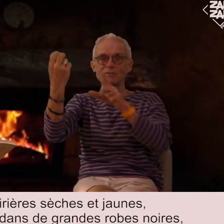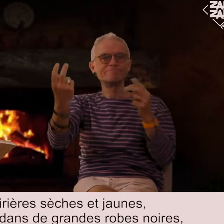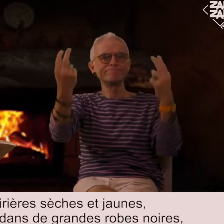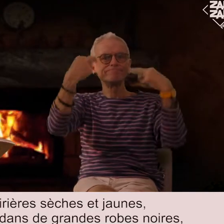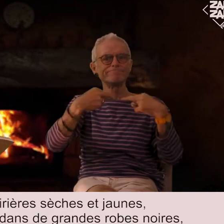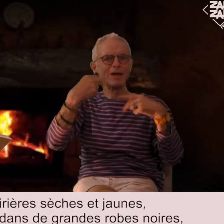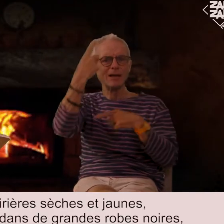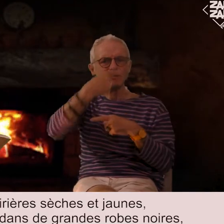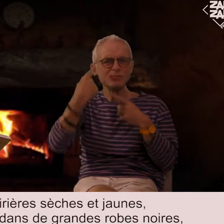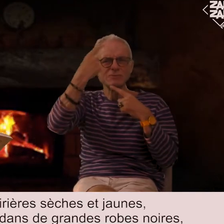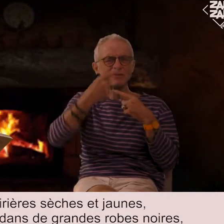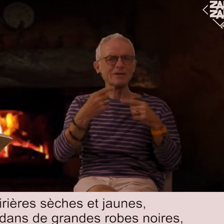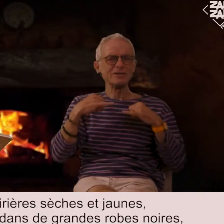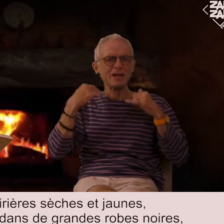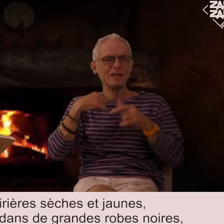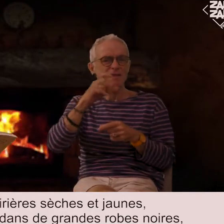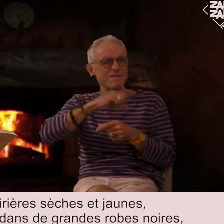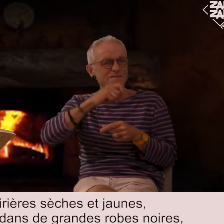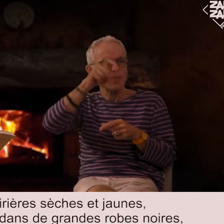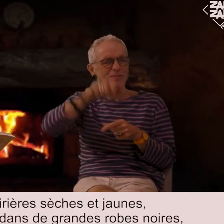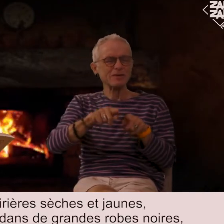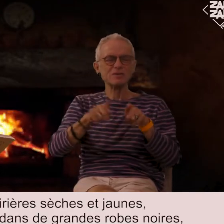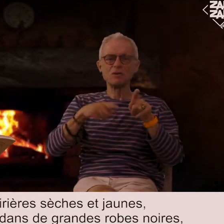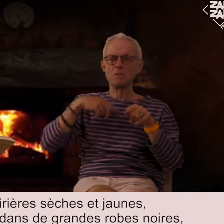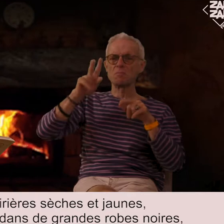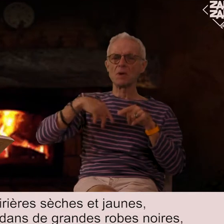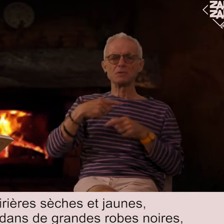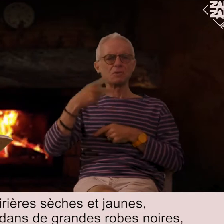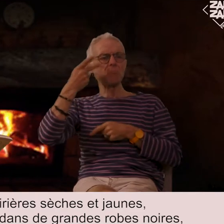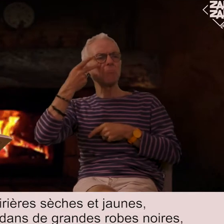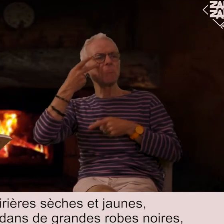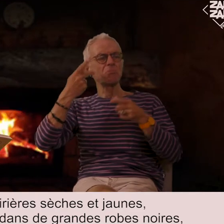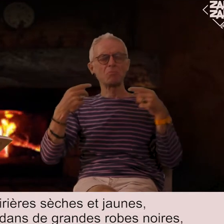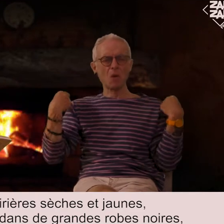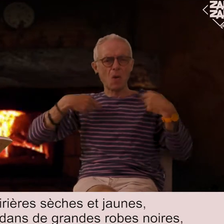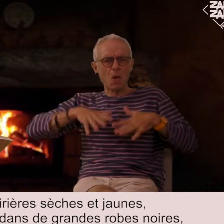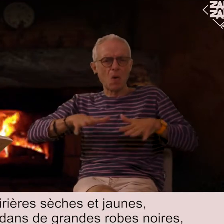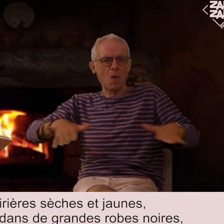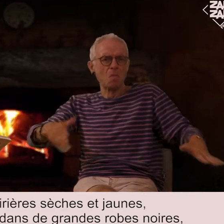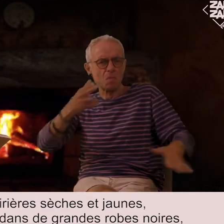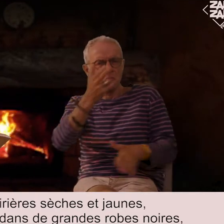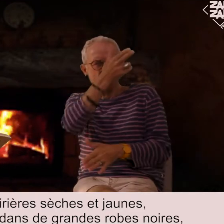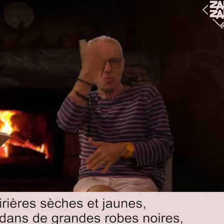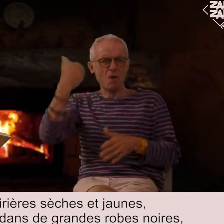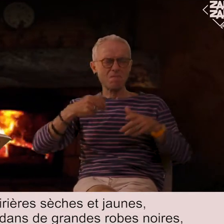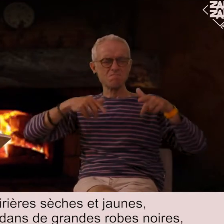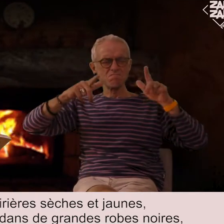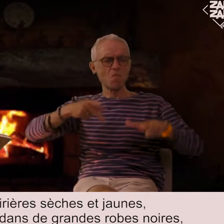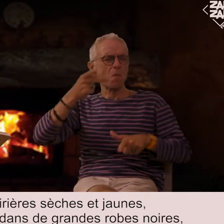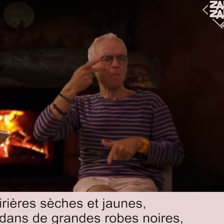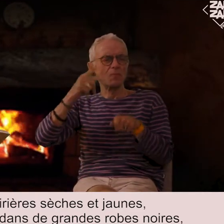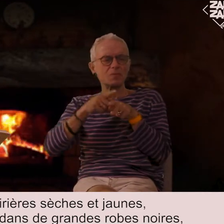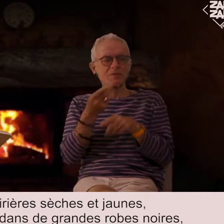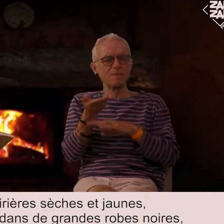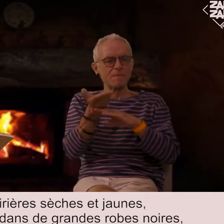poupins, douairières sèches et jaunes, magistrats à l'air grave ensevelis dans de grandes robes noires, petits maîtres en bas de soie